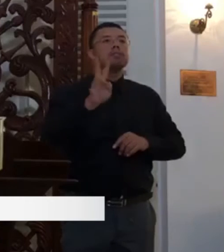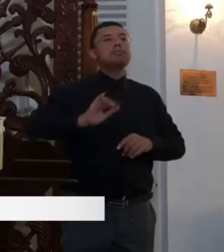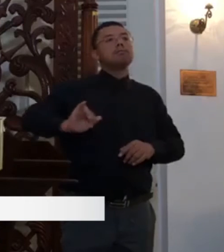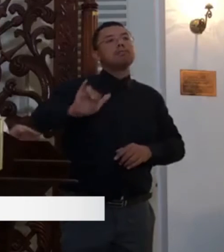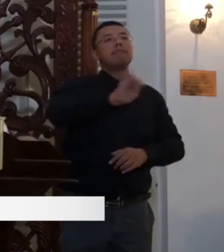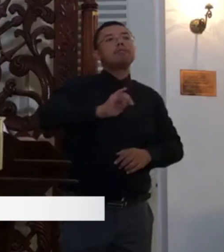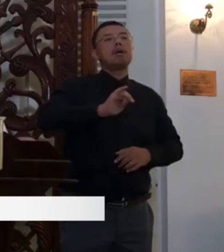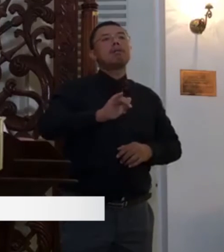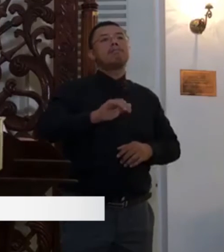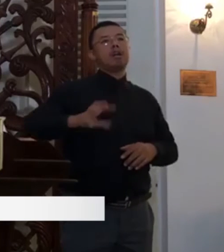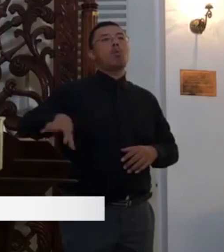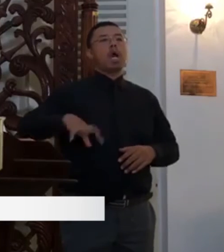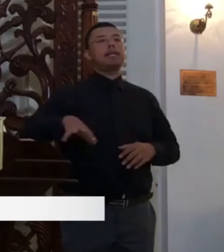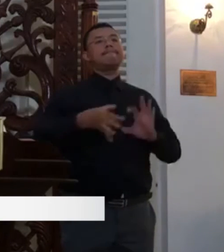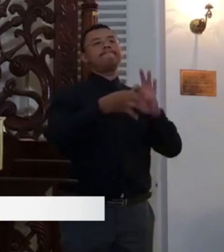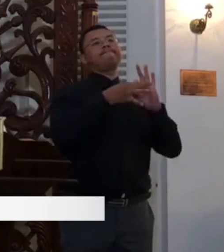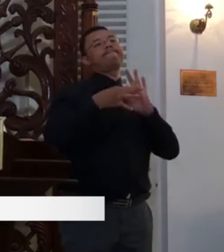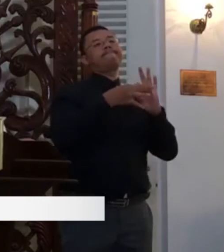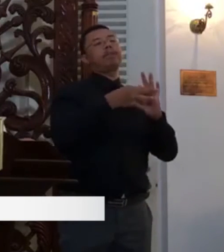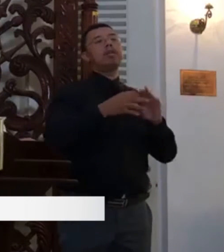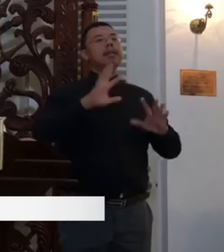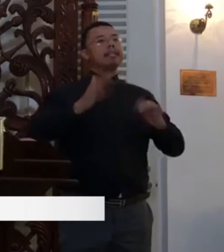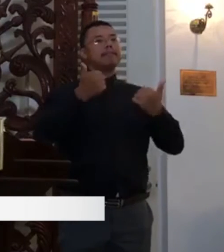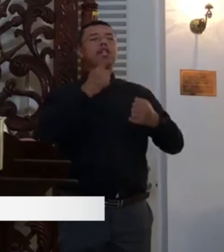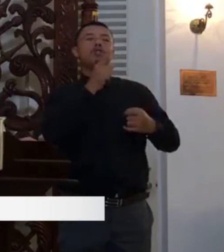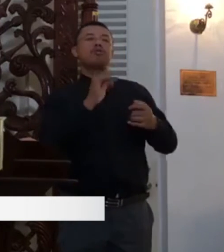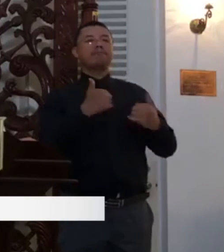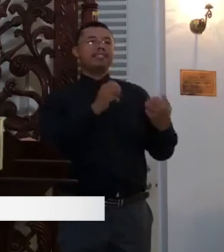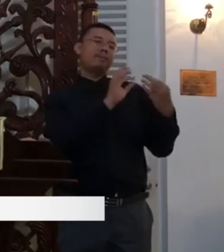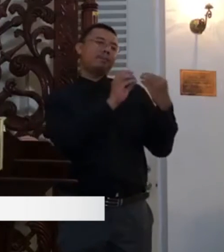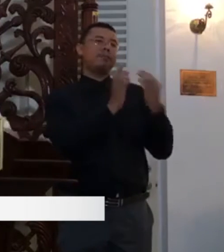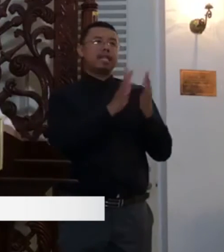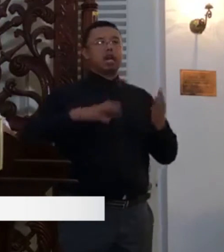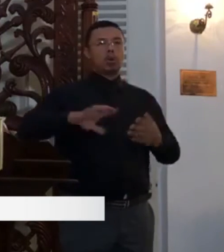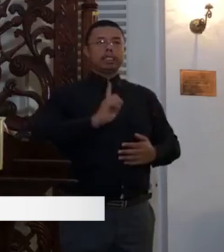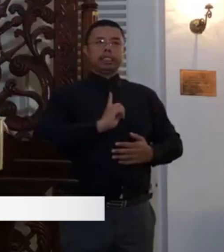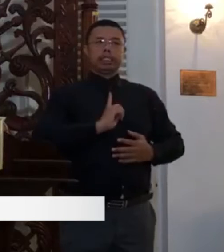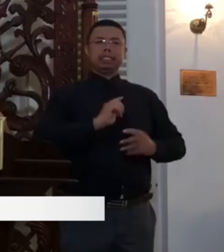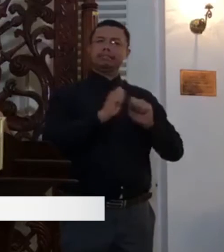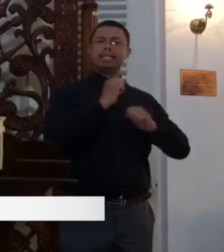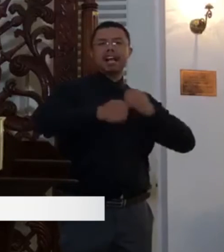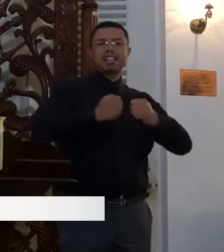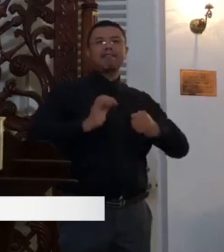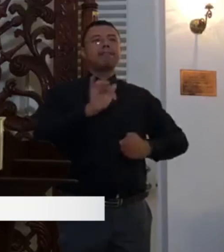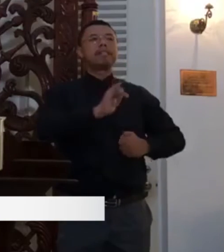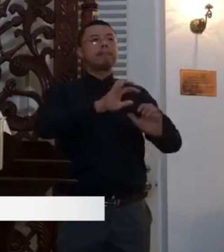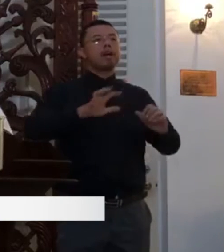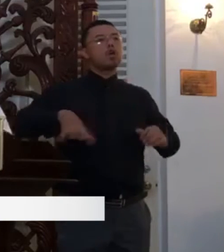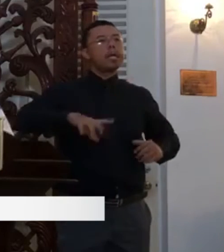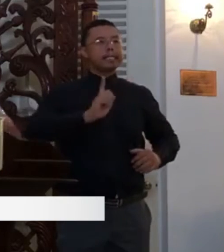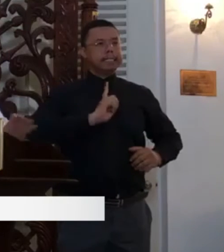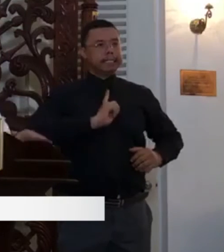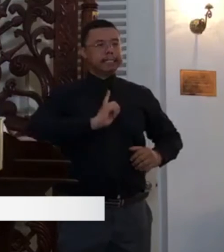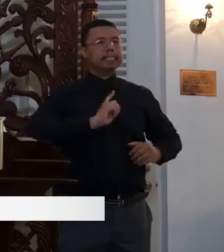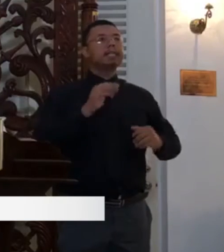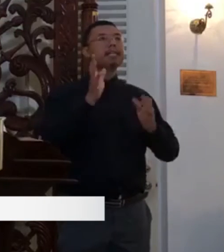bersama keluarga. Jadikan kesempatan untuk lebih dekat dengan keluarga. Buat aktivitas bersama keluarga, bersama